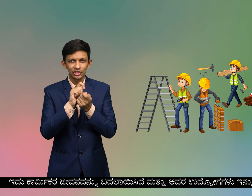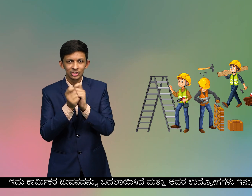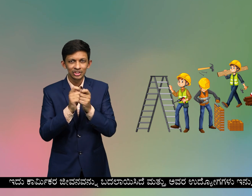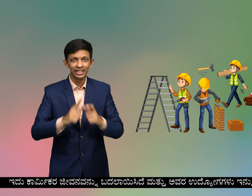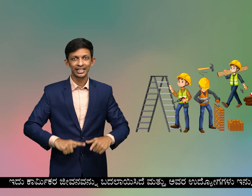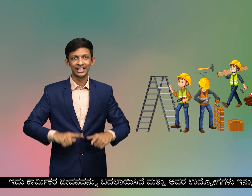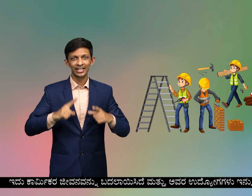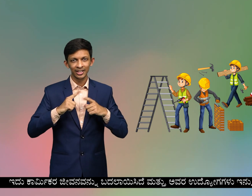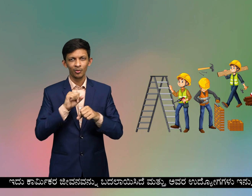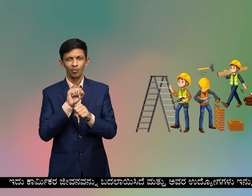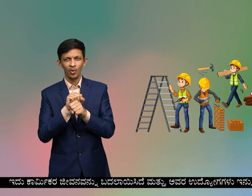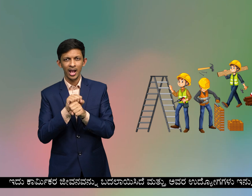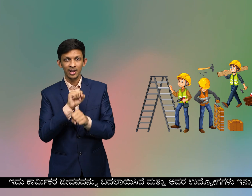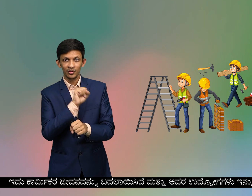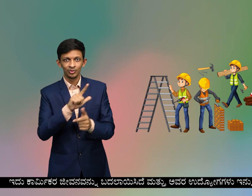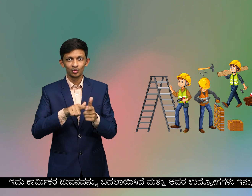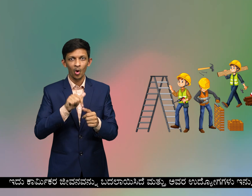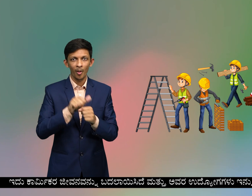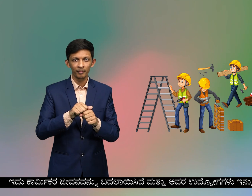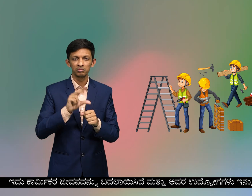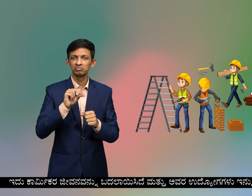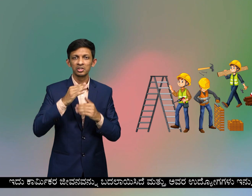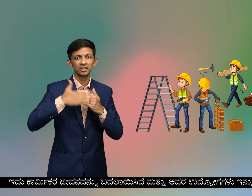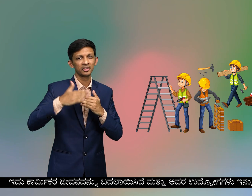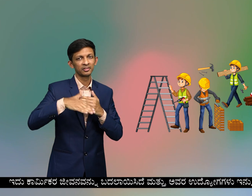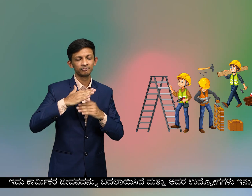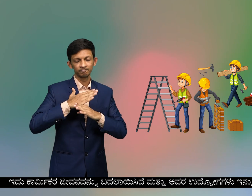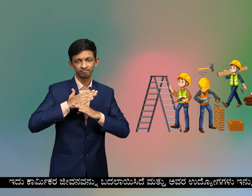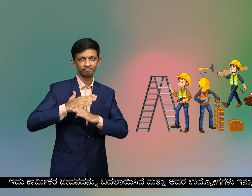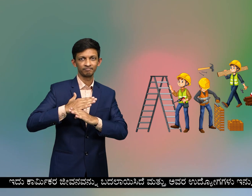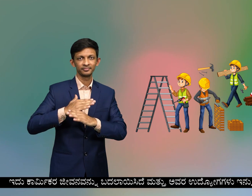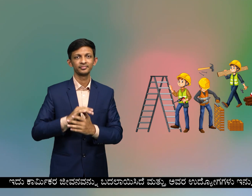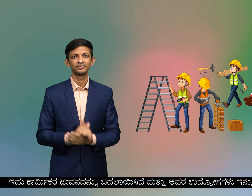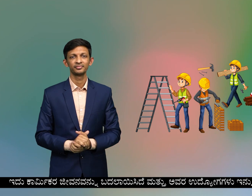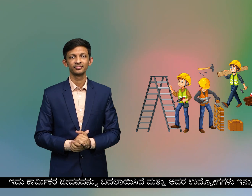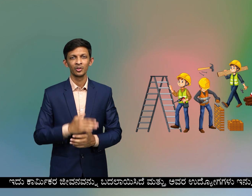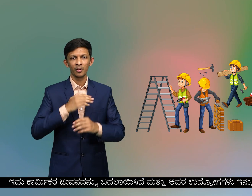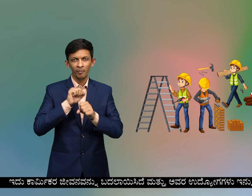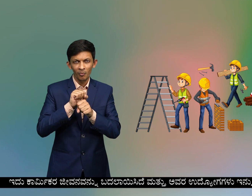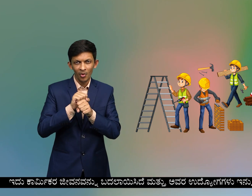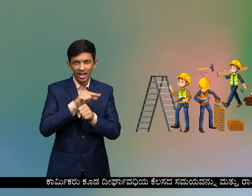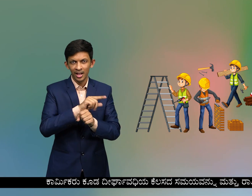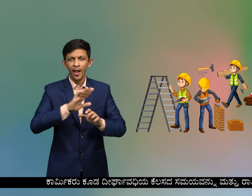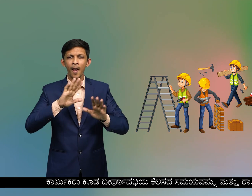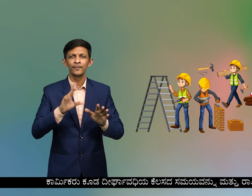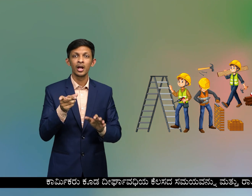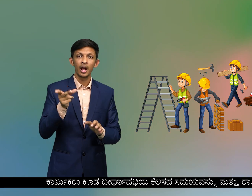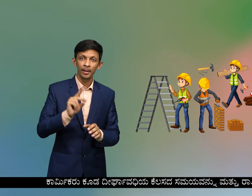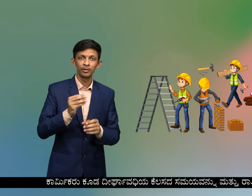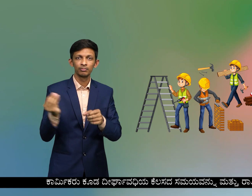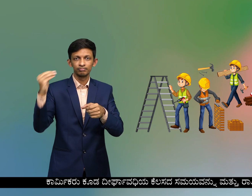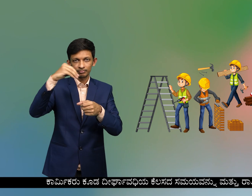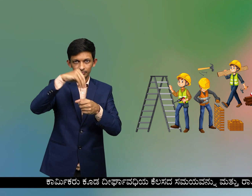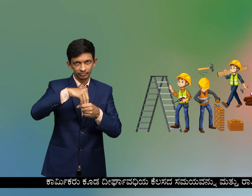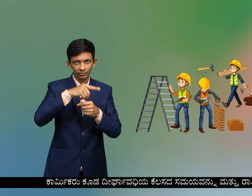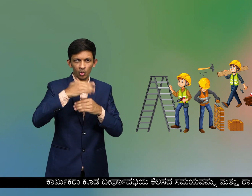ಇದು ಕಾರ್ಮಿಕರ ಜೀವನವನ್ನು ಬದಲಾಯಿಸದೆ ಮತ್ತು ಅವರ ಉದ್ಯೋಗಗಳು ಇನ್ನು ಮುಂದೆ ಸುರಕ್ಷಿತವಾಗಿಲ್ಲ. ಕಾರ್ಮಿಕರು